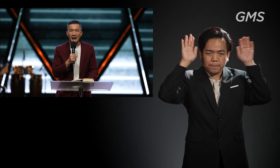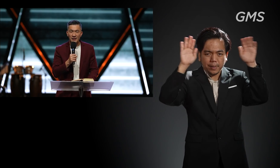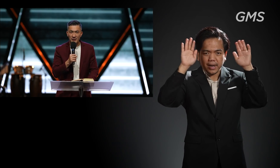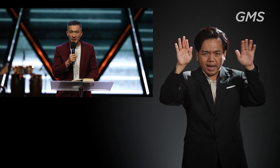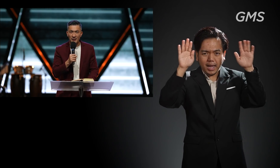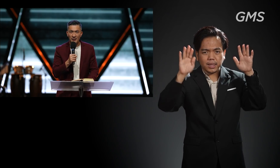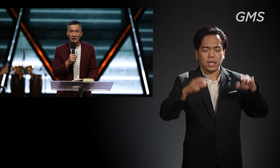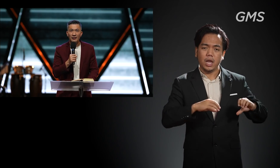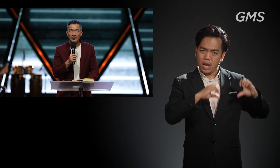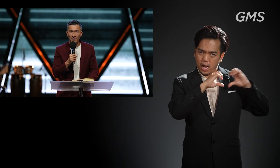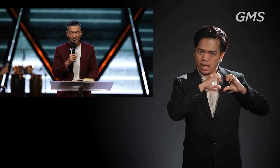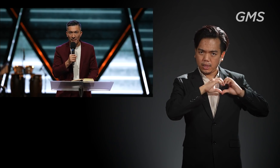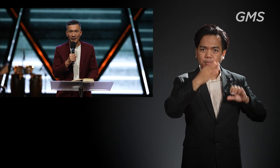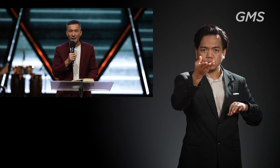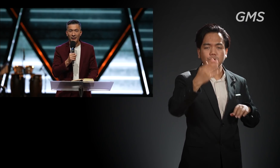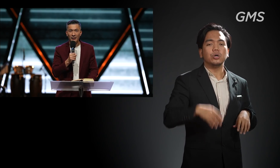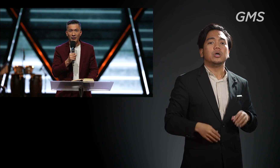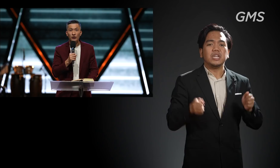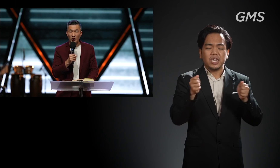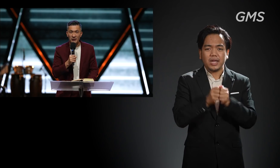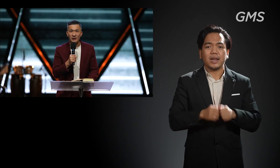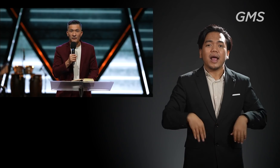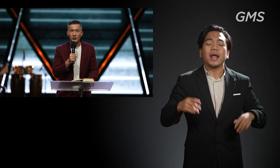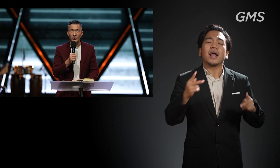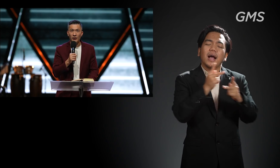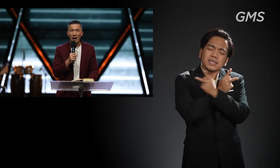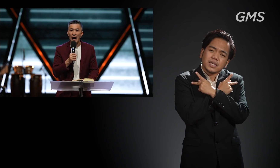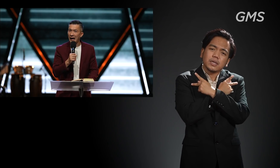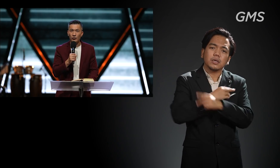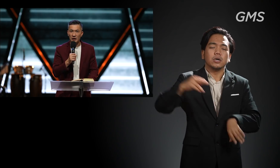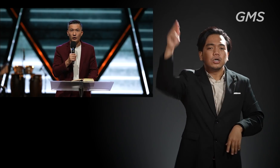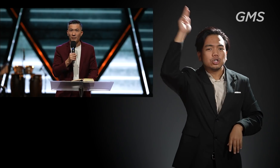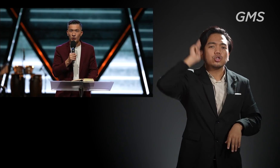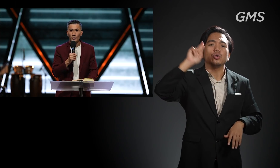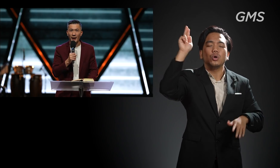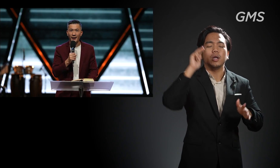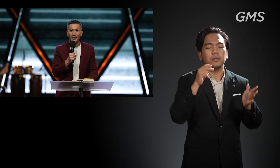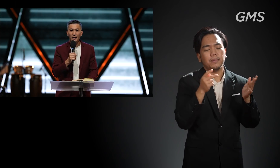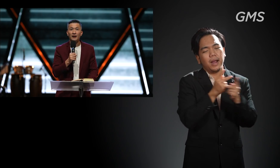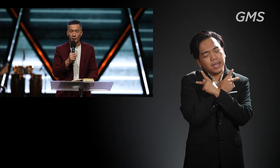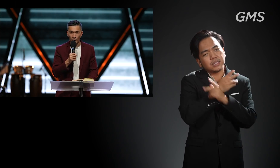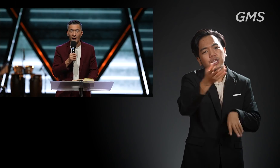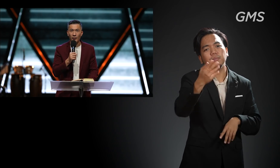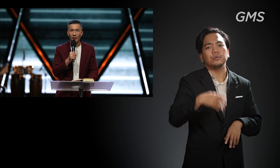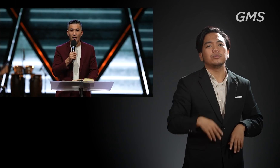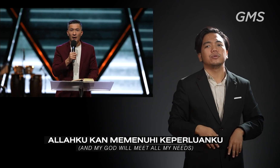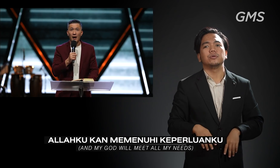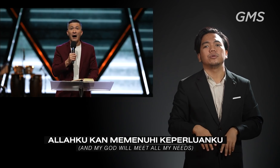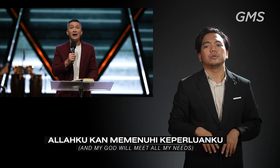dengan kasih tanpa pamrih. Jesus loves you. Allahku sanggup mencukupkan